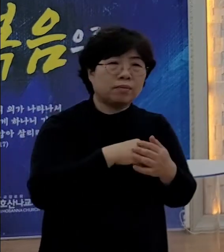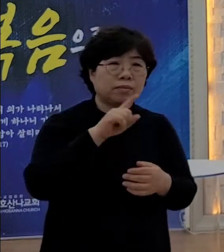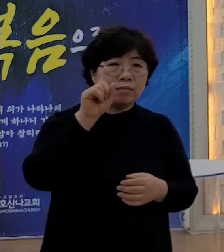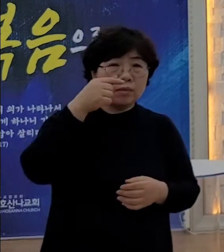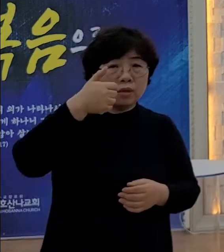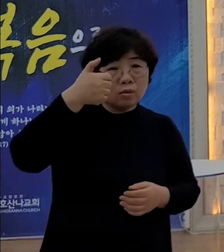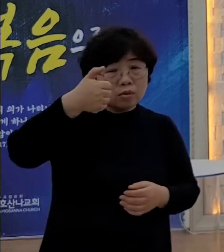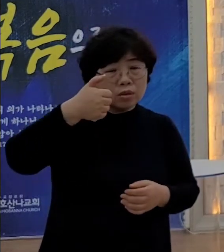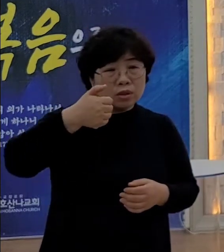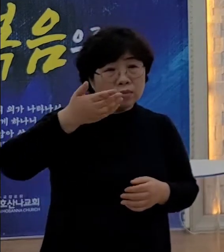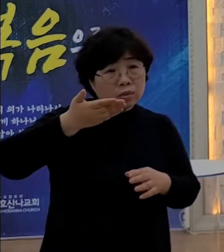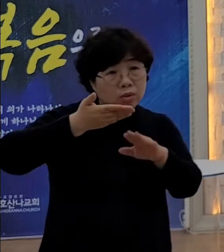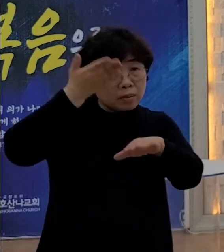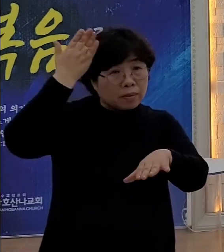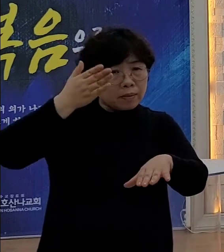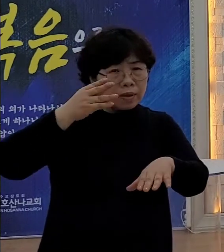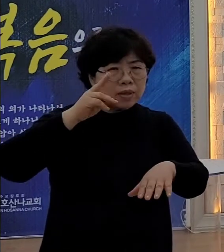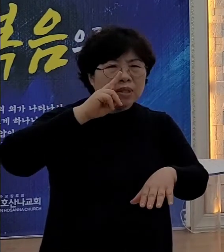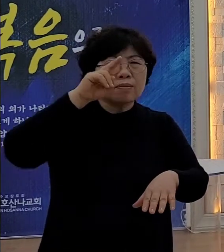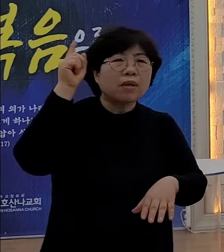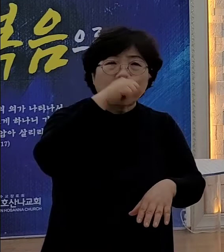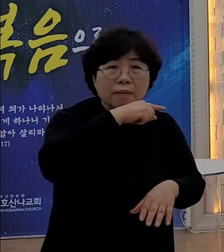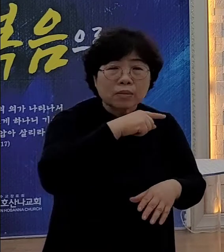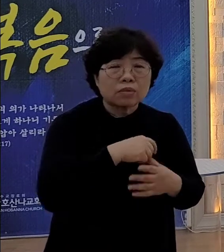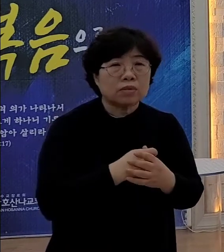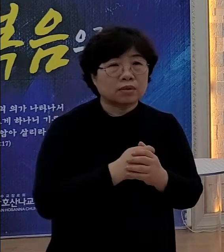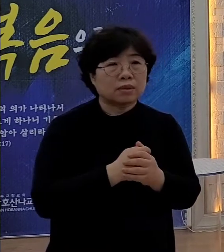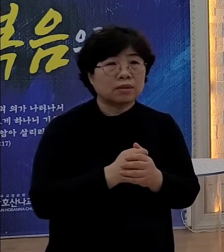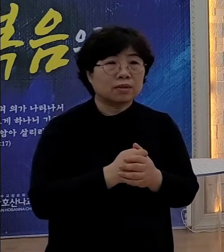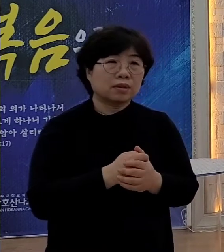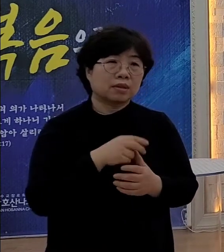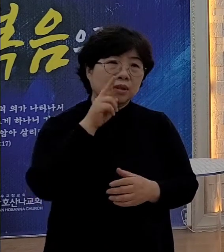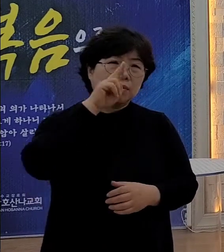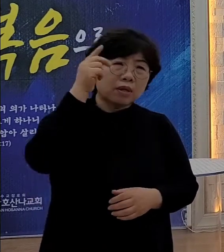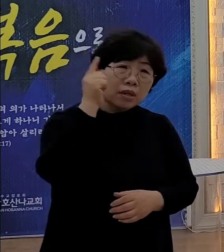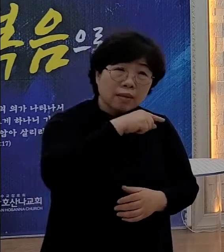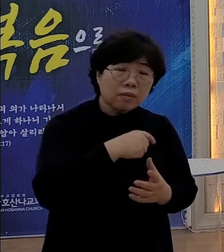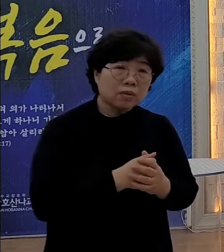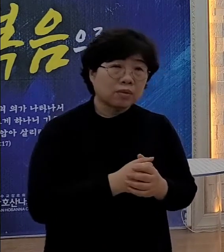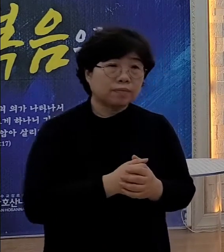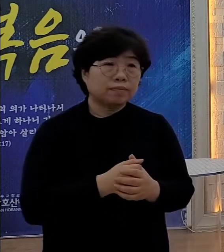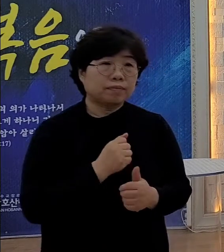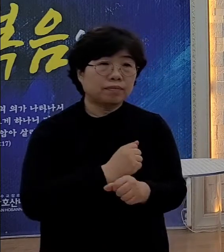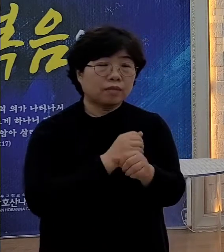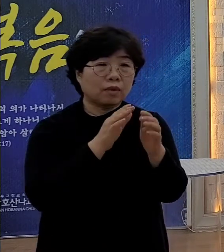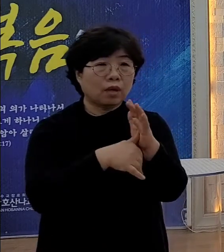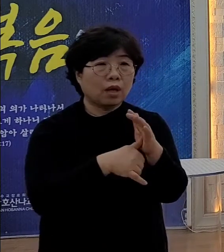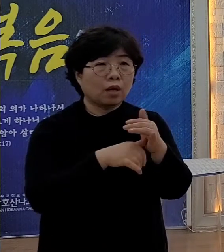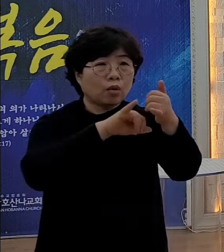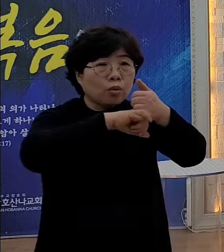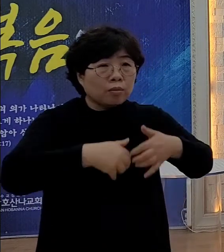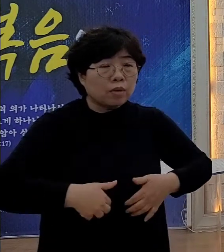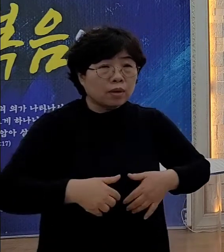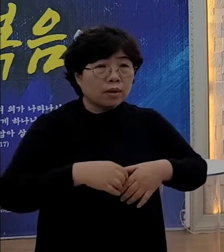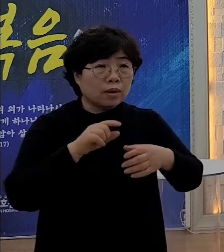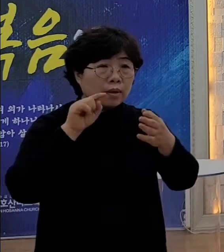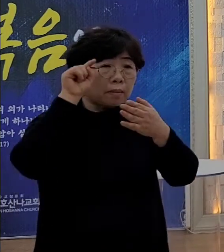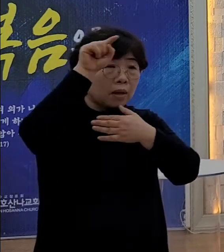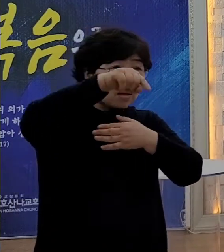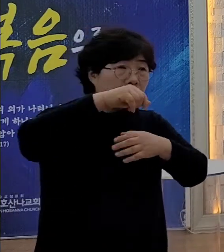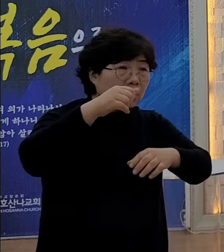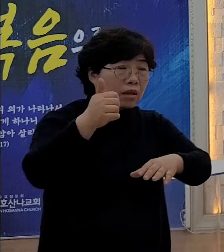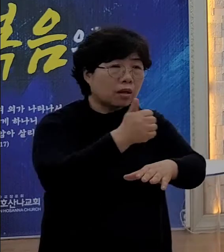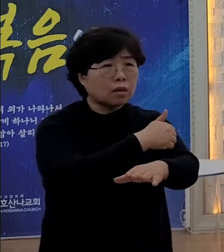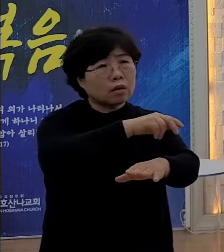150을 넘어가면 매우 나쁨이 됩니다. 아시죠? 매우 나쁨이 되면 여러분 어떻게 하면 될까요? 밖에 나가면